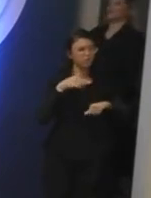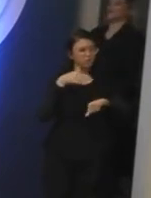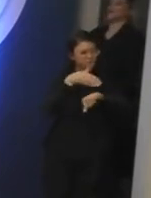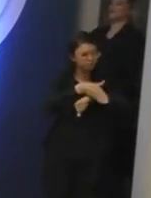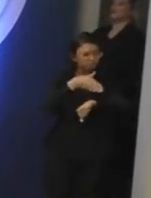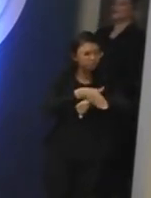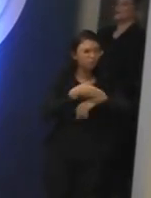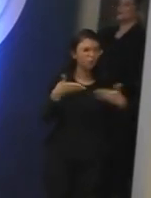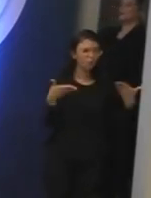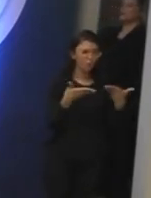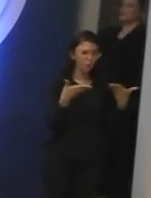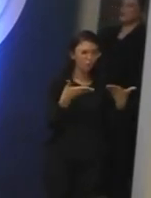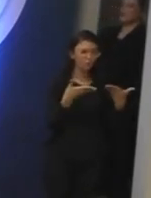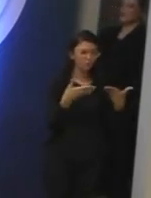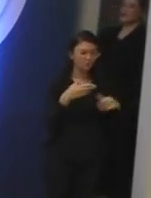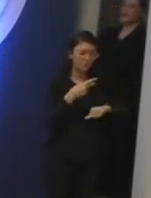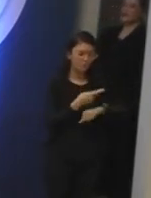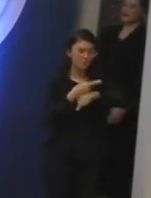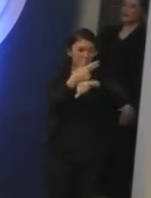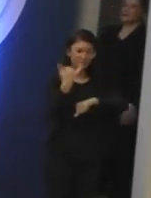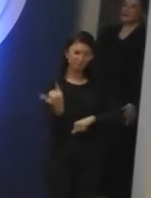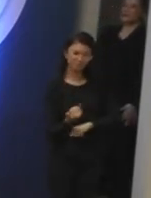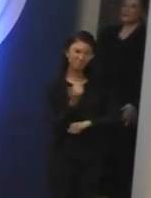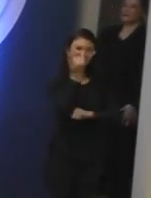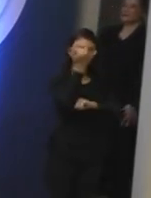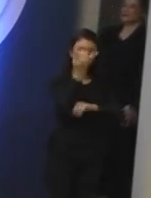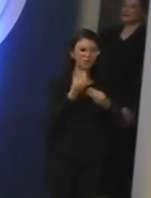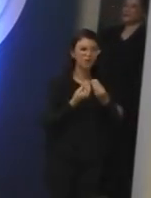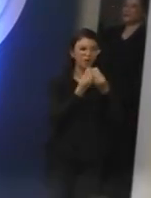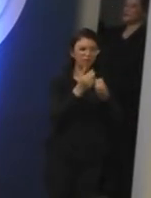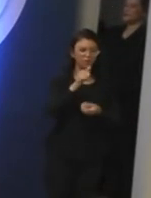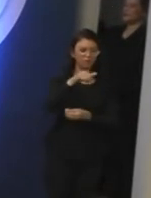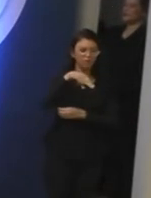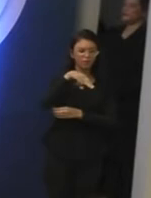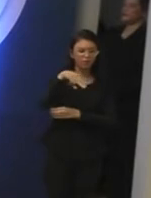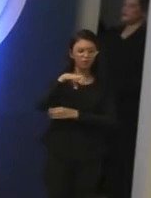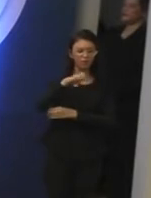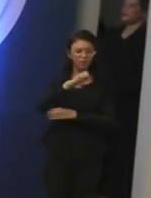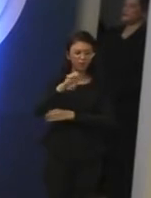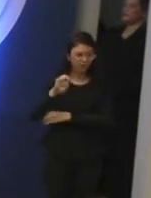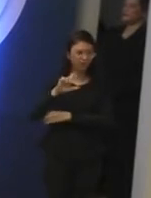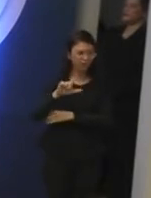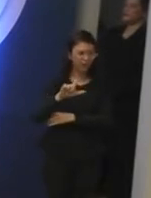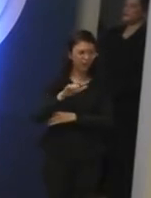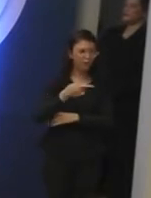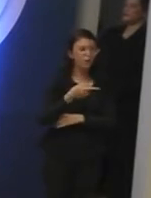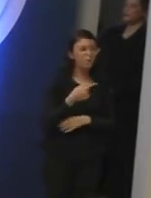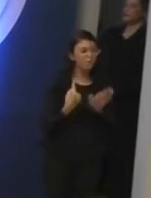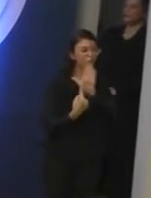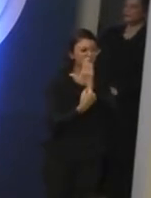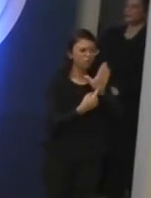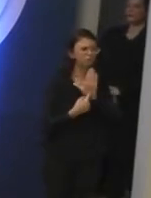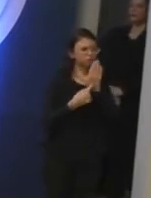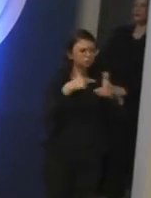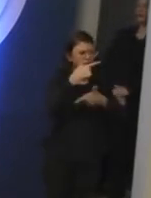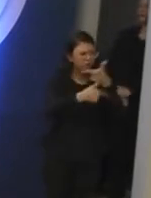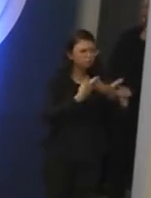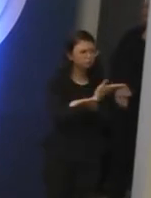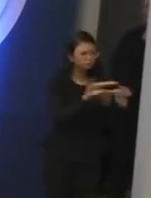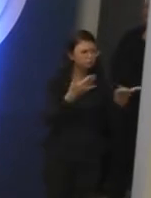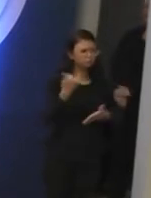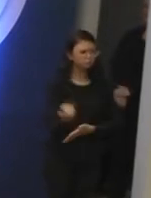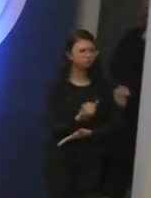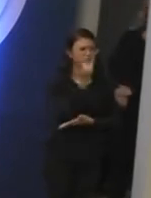reunidos para esse importante prêmio dado pela ANEEL. É o reconhecimento do trabalho de vocês em prol